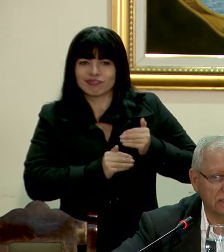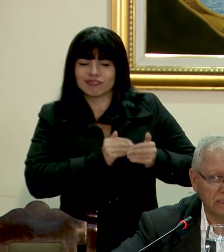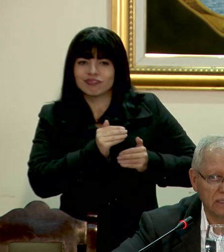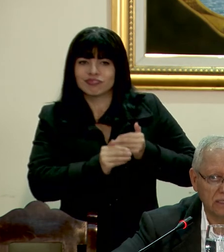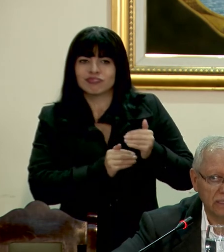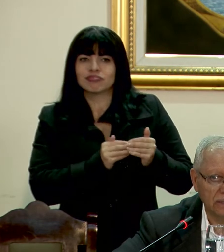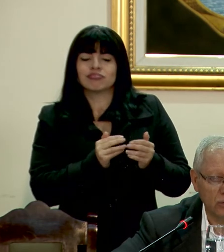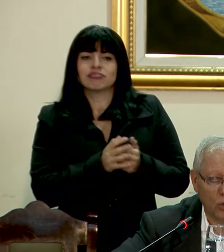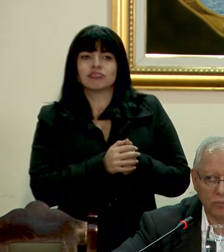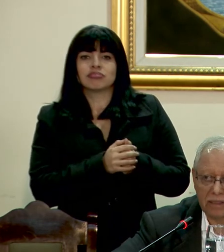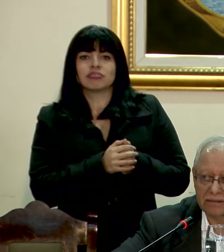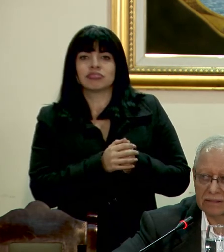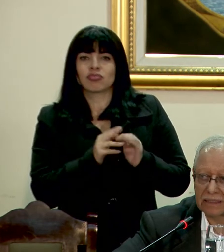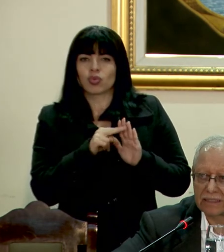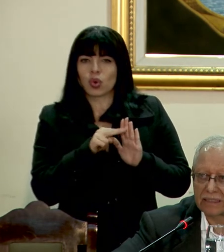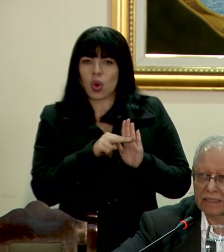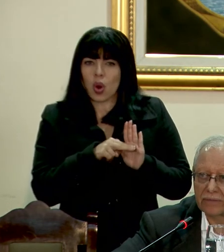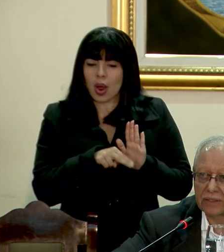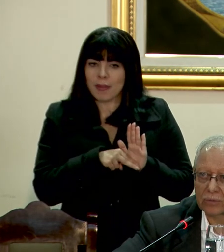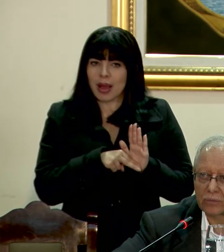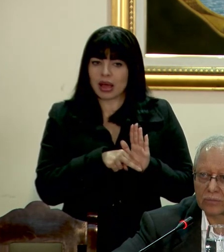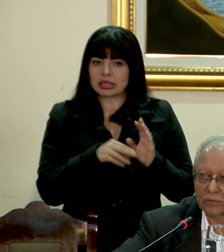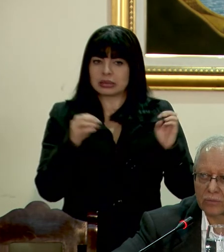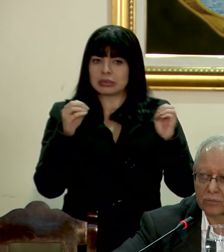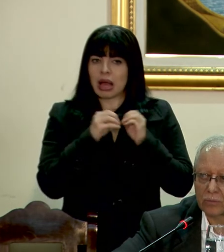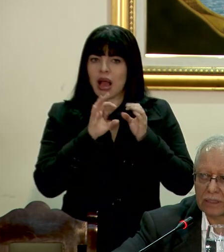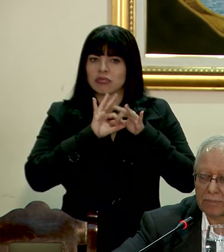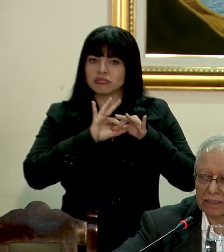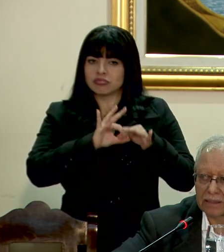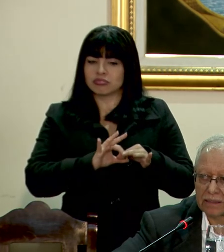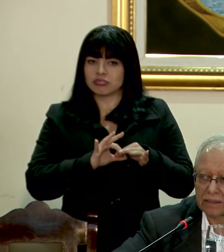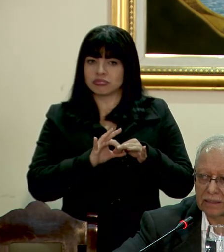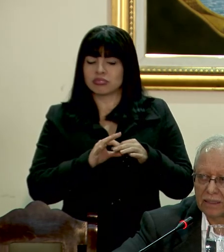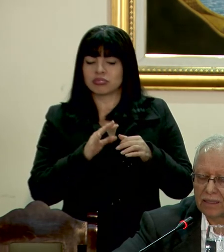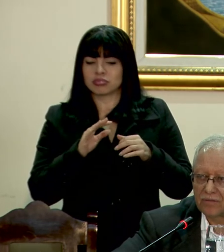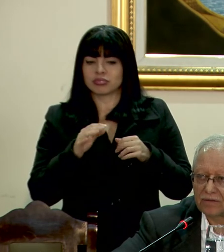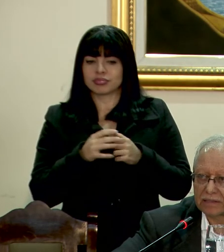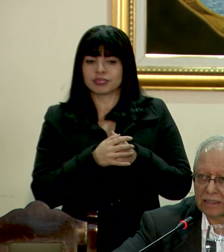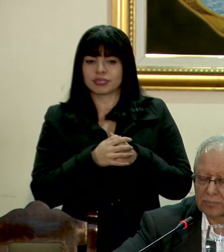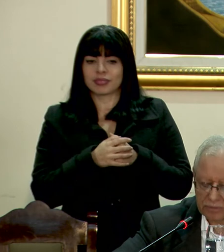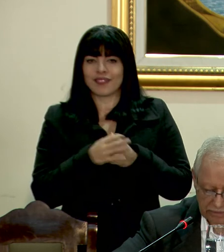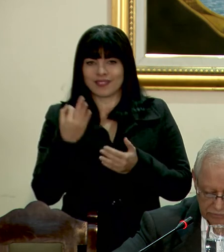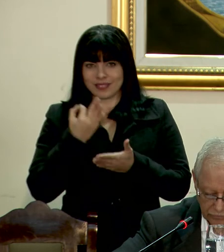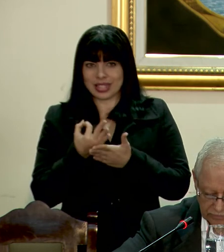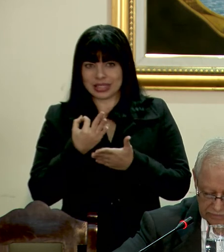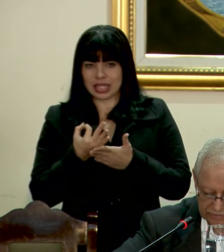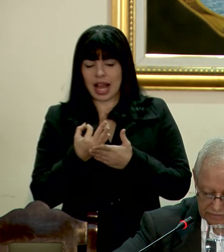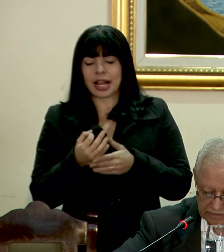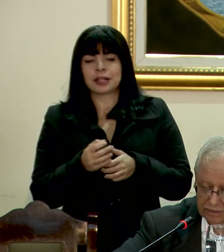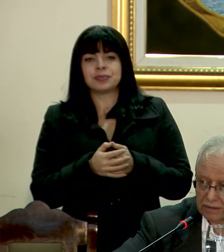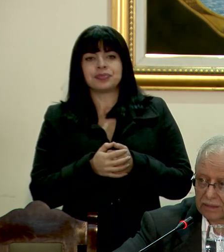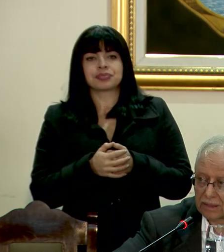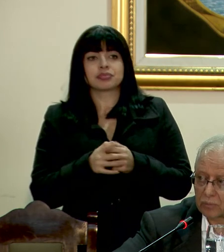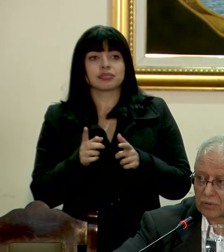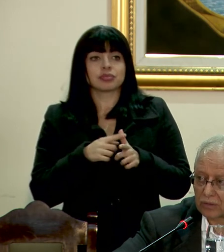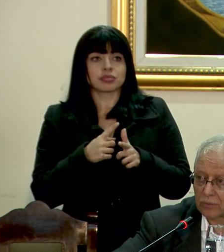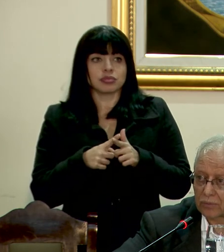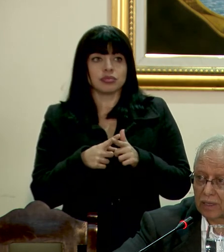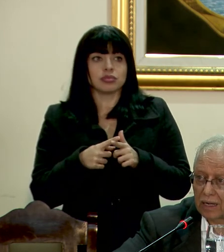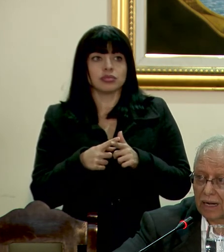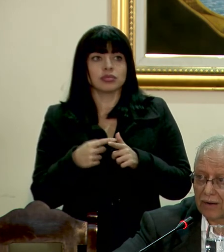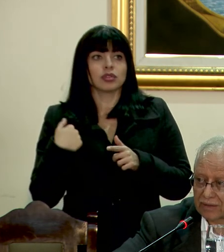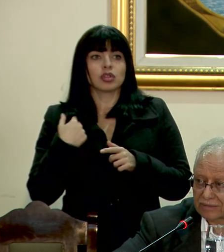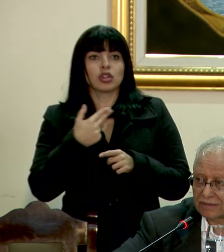procedimientos y normas que tienen que ver con toda la parte fiscal, pues entonces hemos